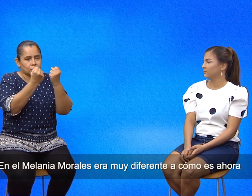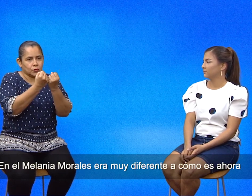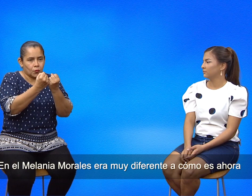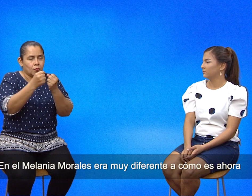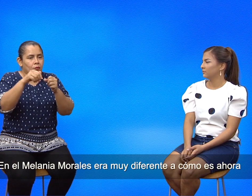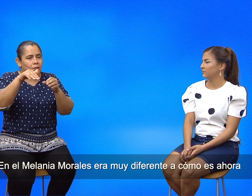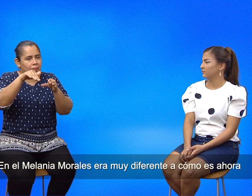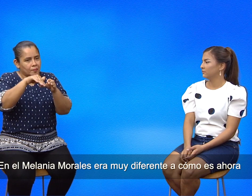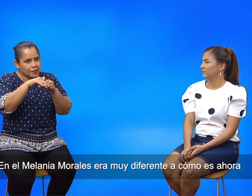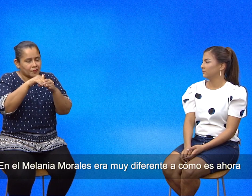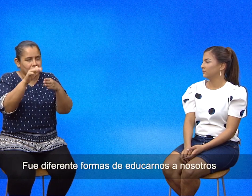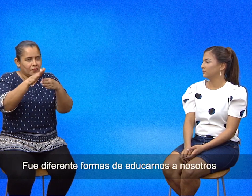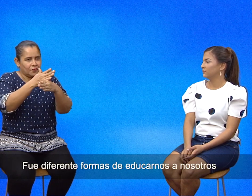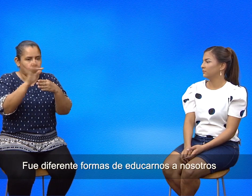como es ahora.